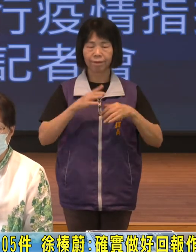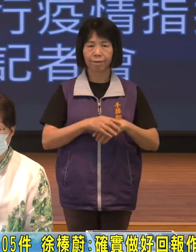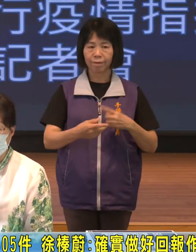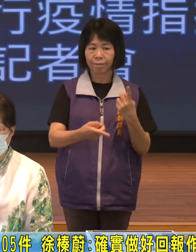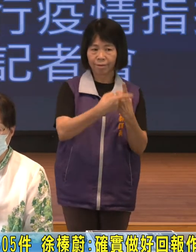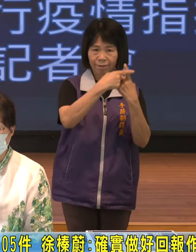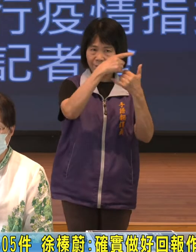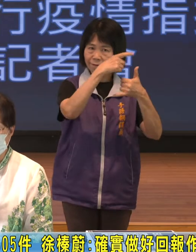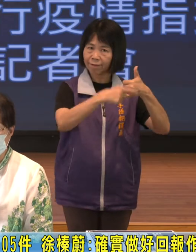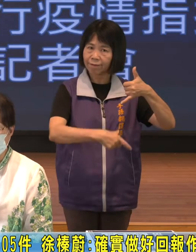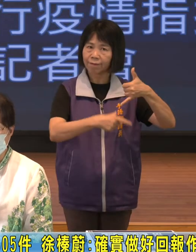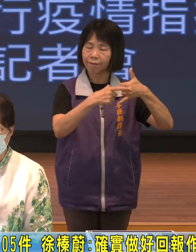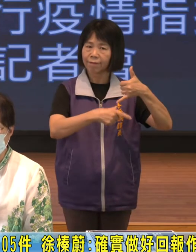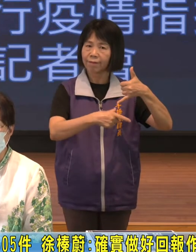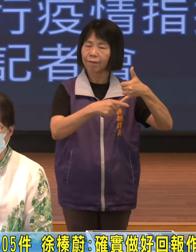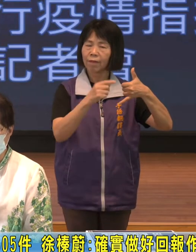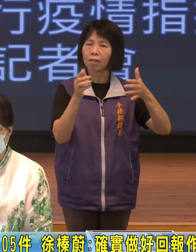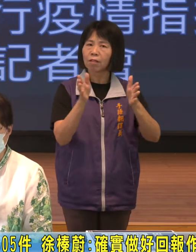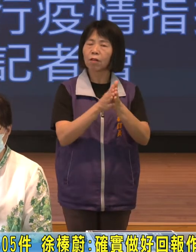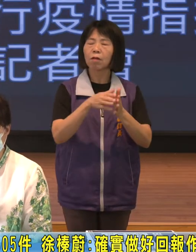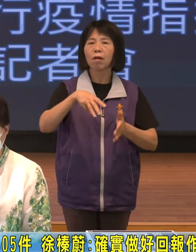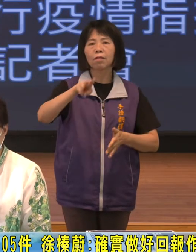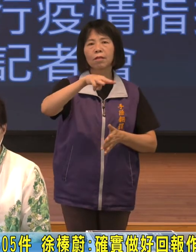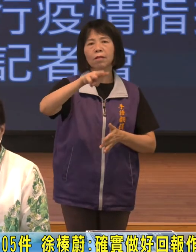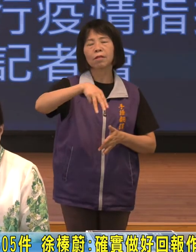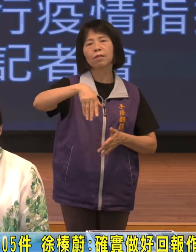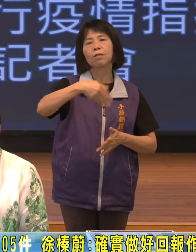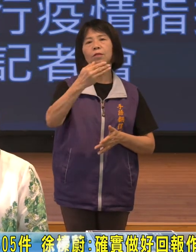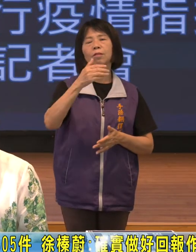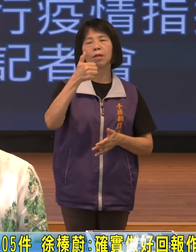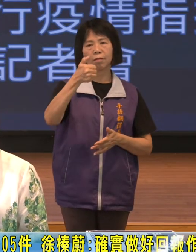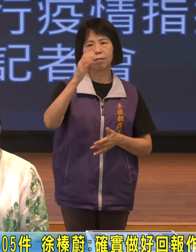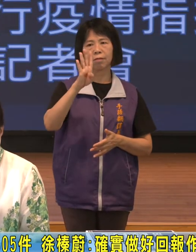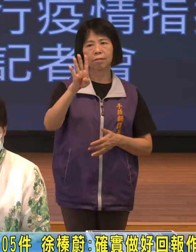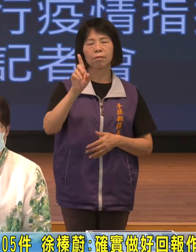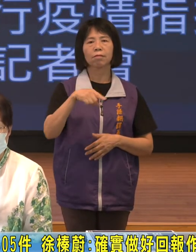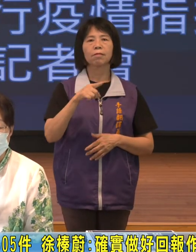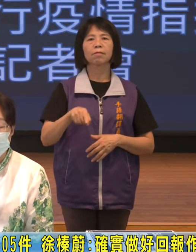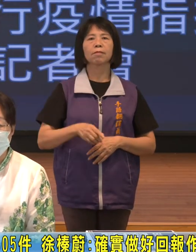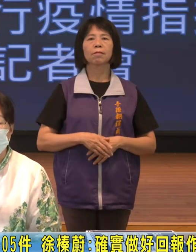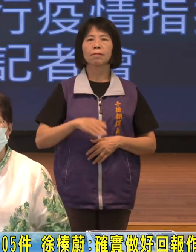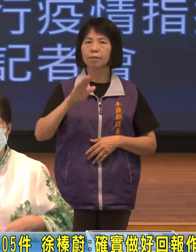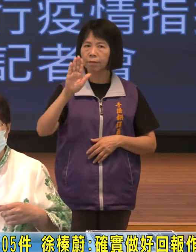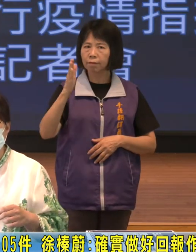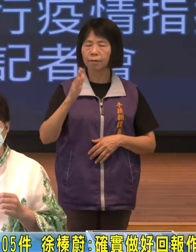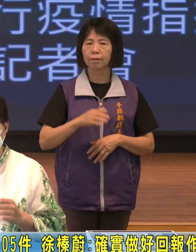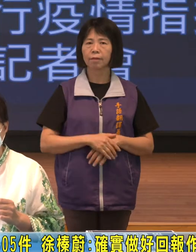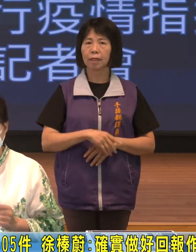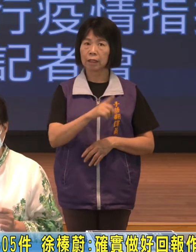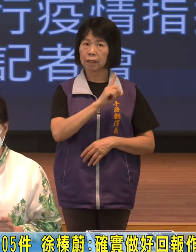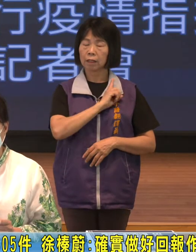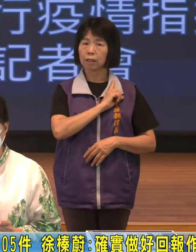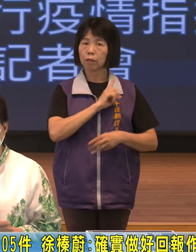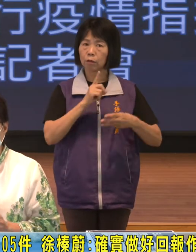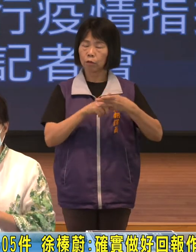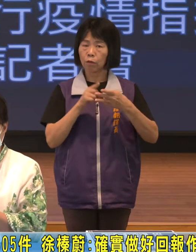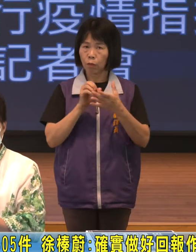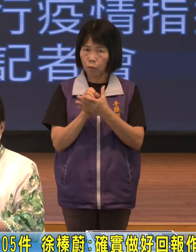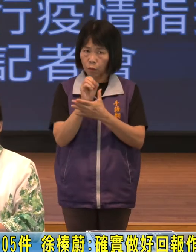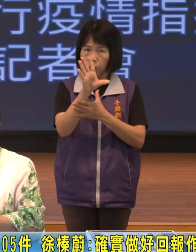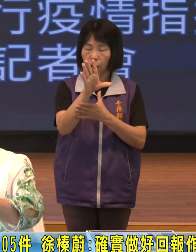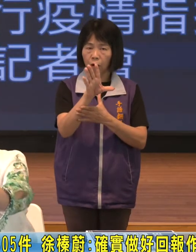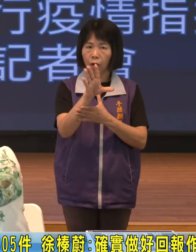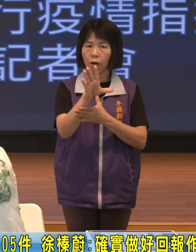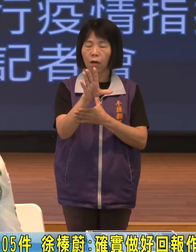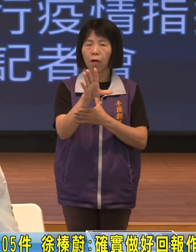确诊者确诊个案一共有3954件，但是我们自主回报只